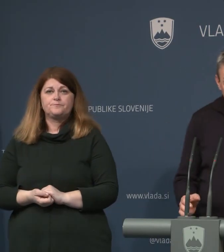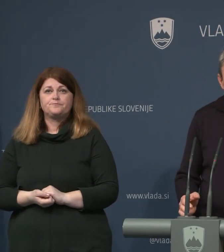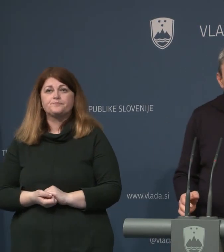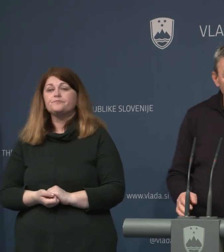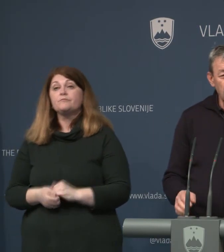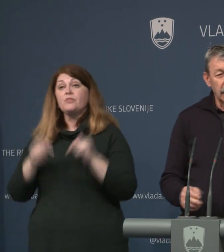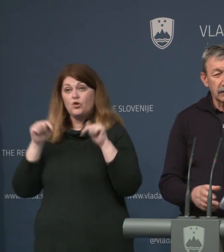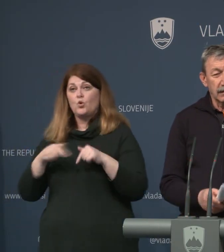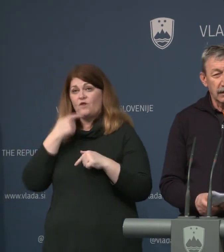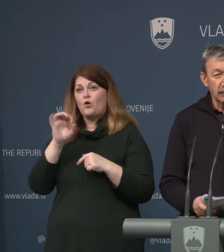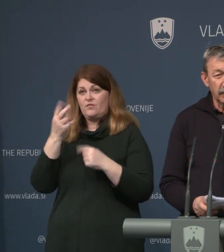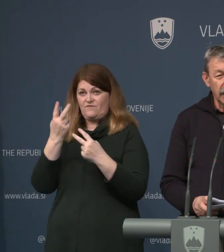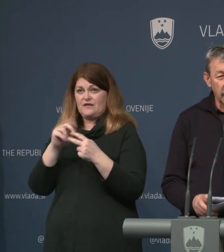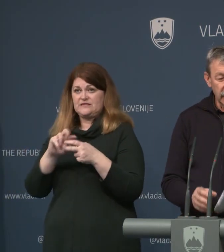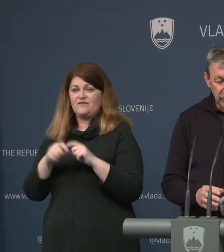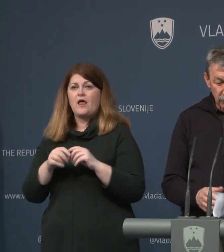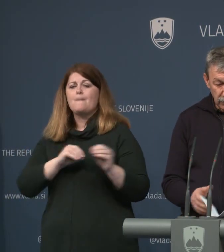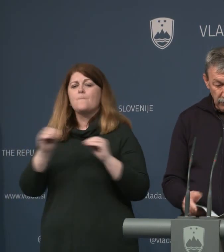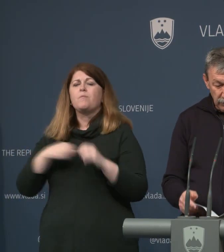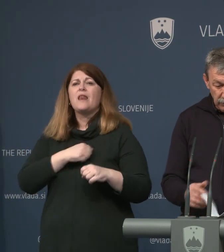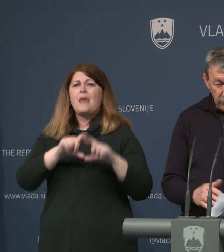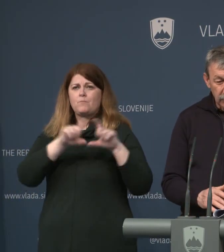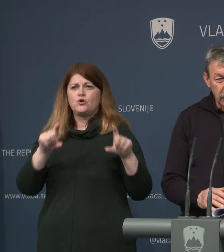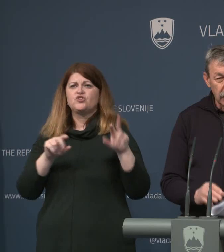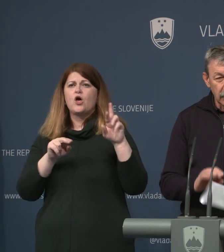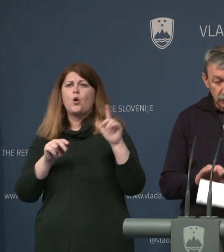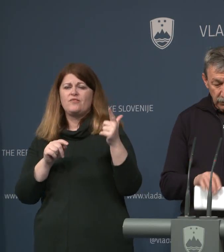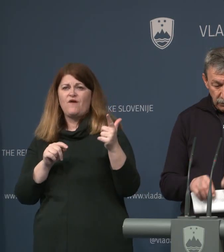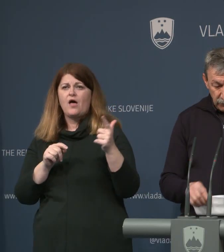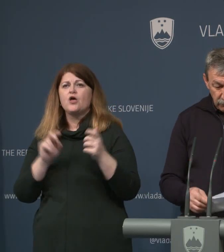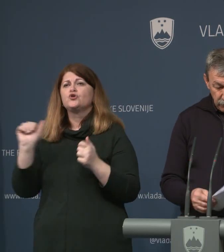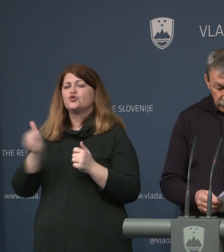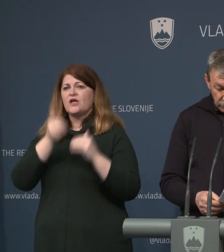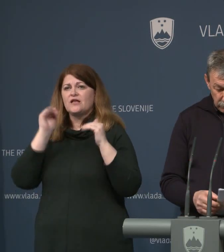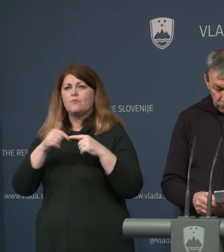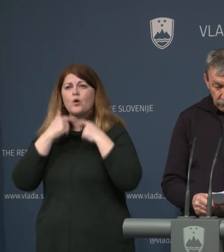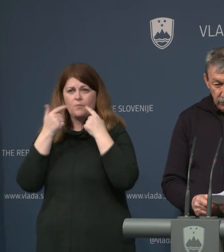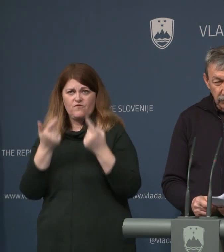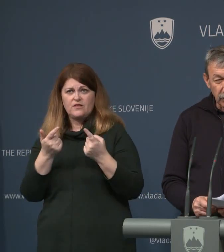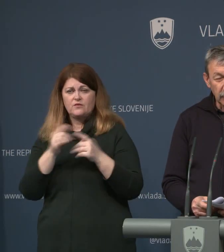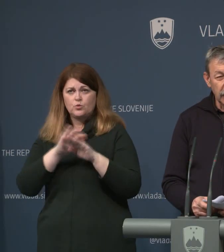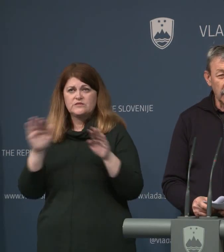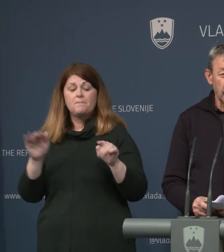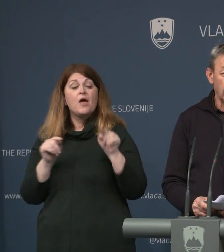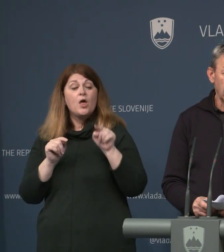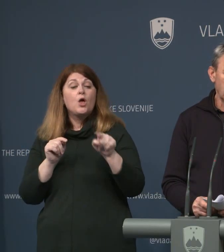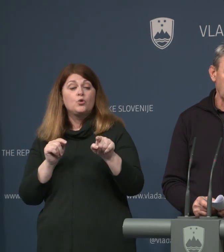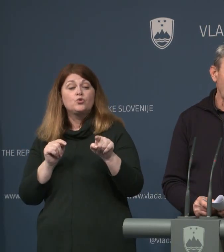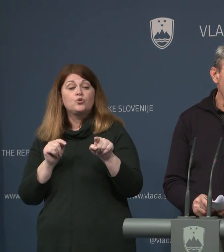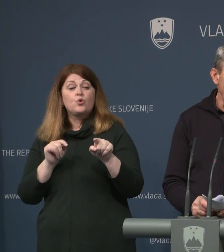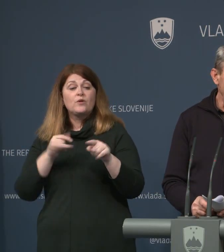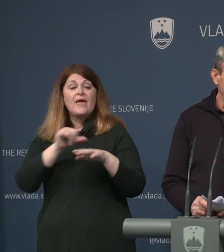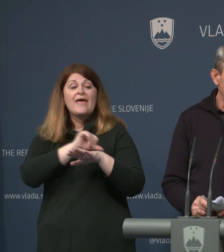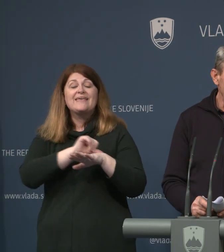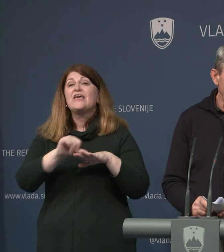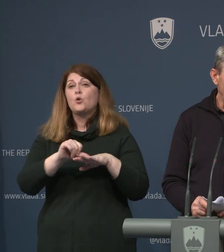No, tukaj govorimo o dveh stvarih. Mobilna bolnišnica Role 2, še enkrat moram povedati vsem, to je